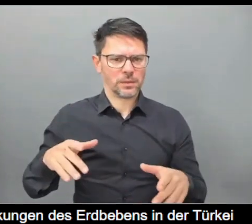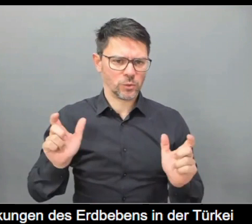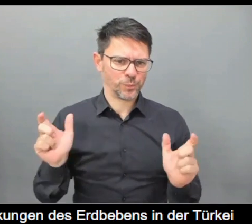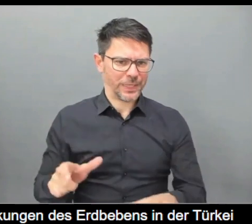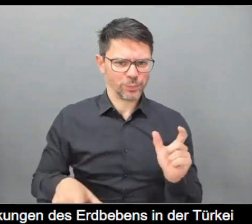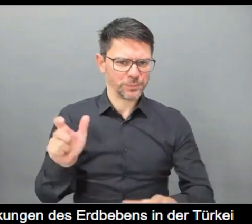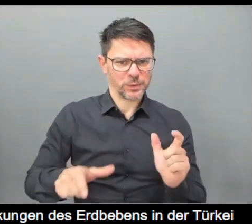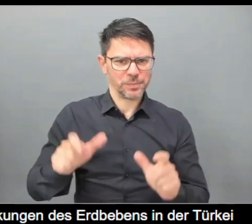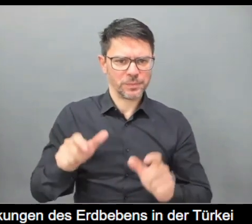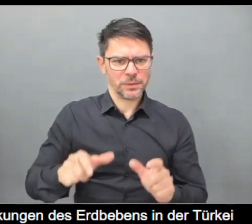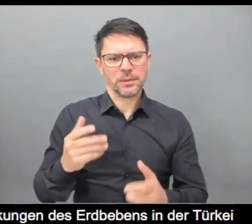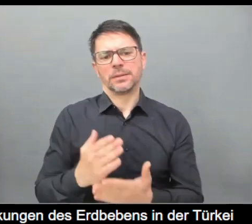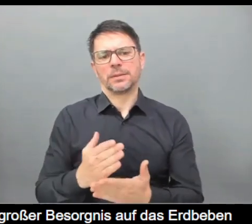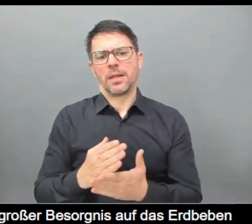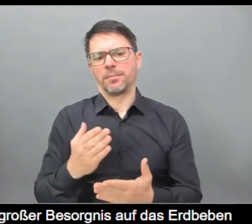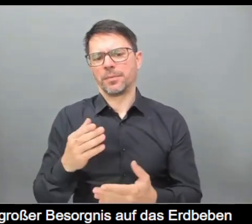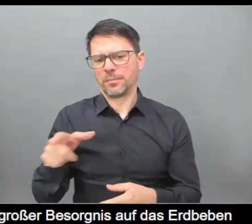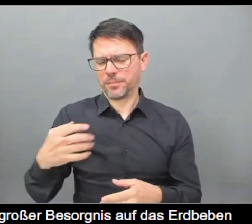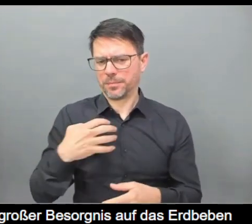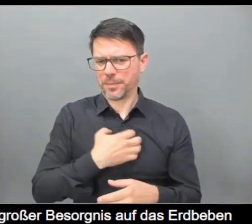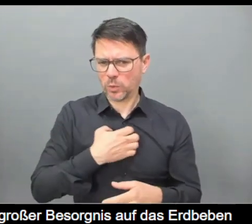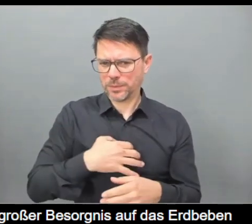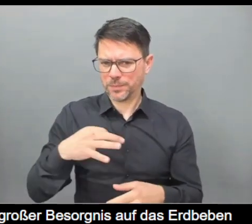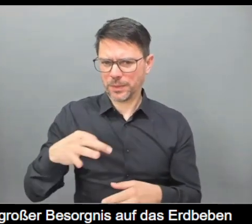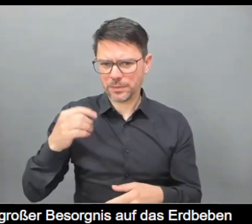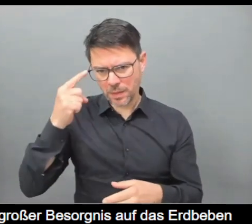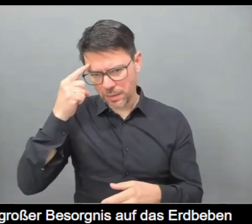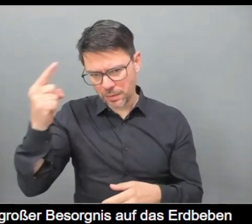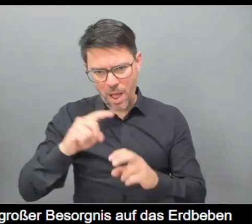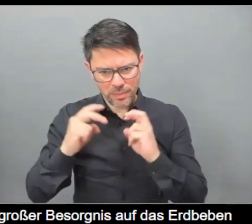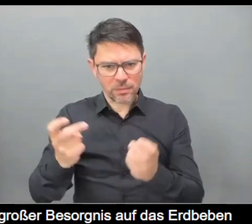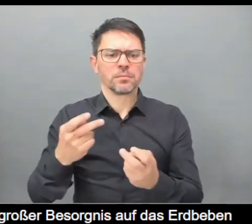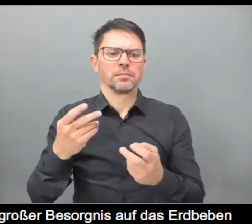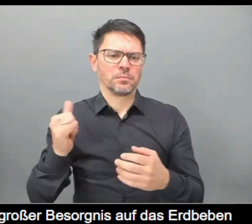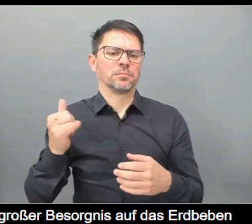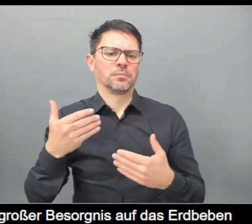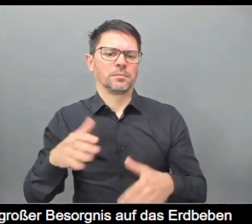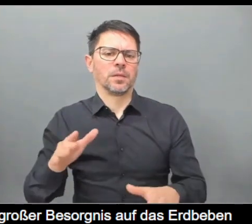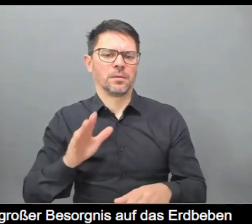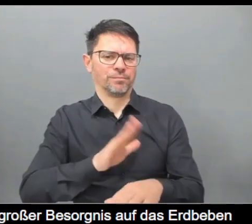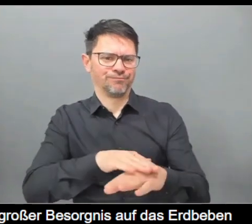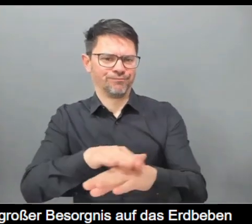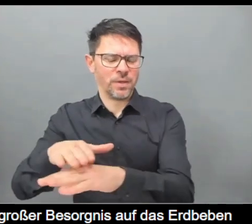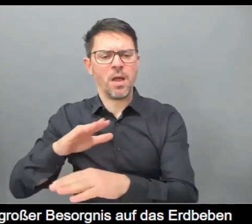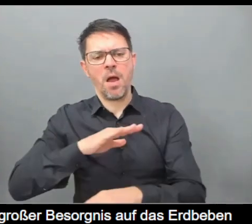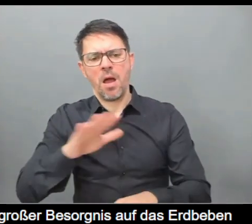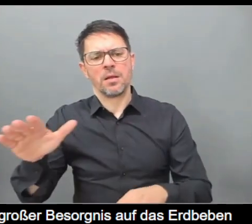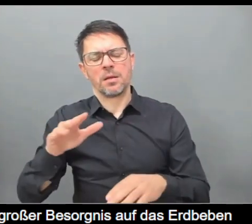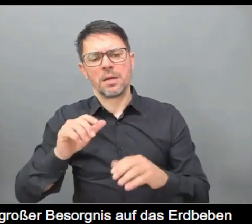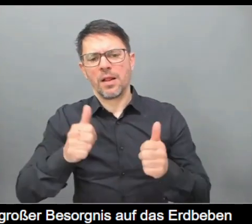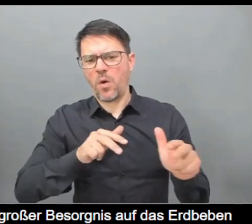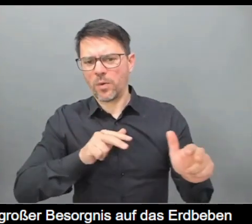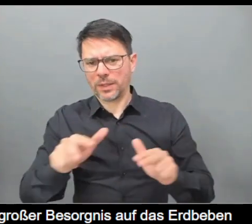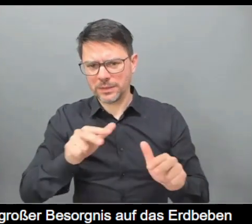finanziell oder sogar persönlich, dass wir denen unseren großen Dank aussprechen. Der Freistaat Bayern ist mit